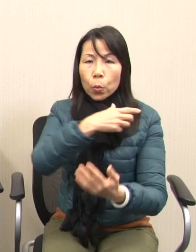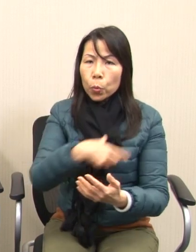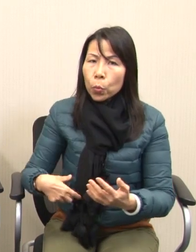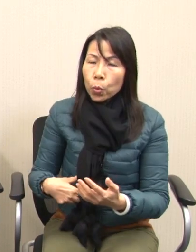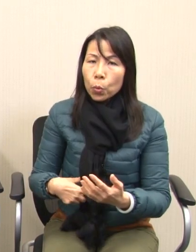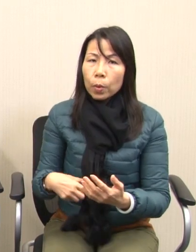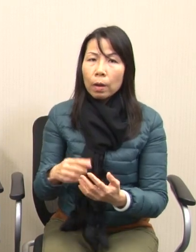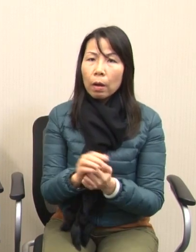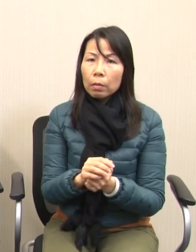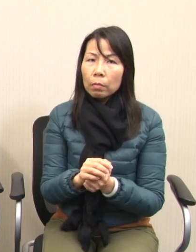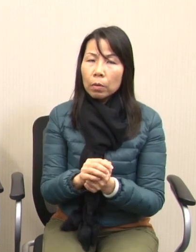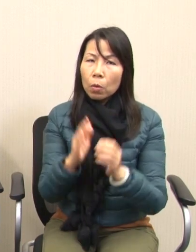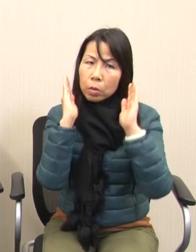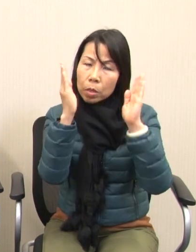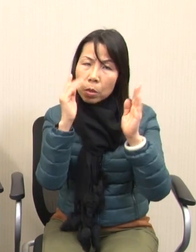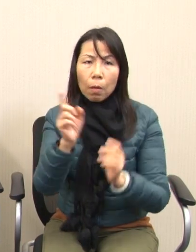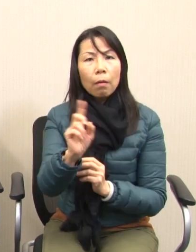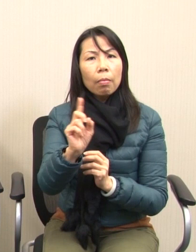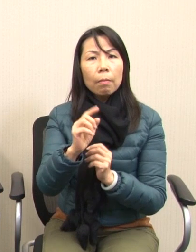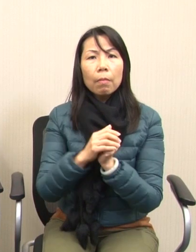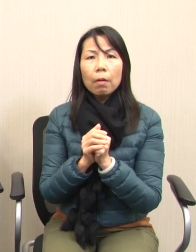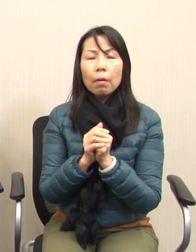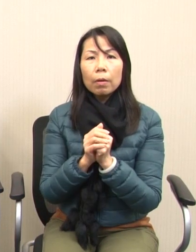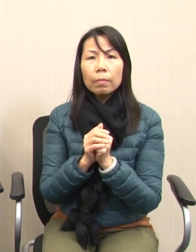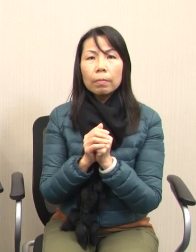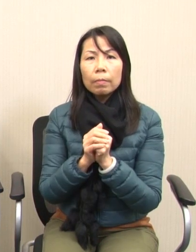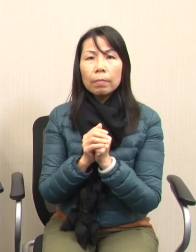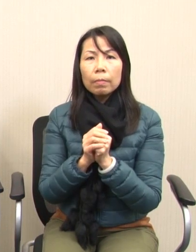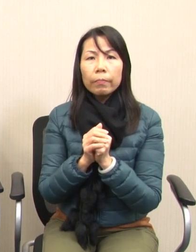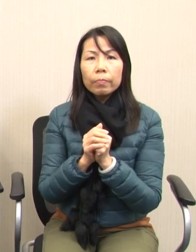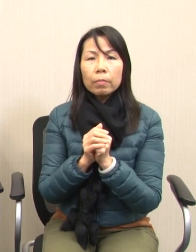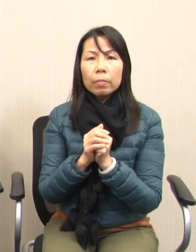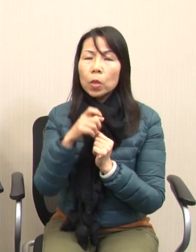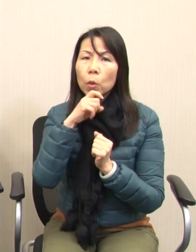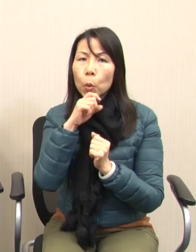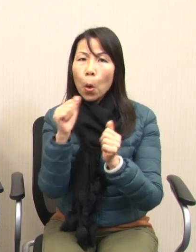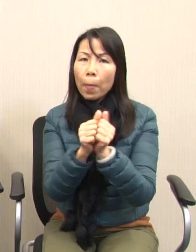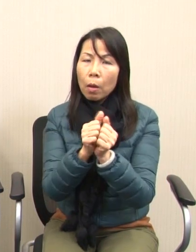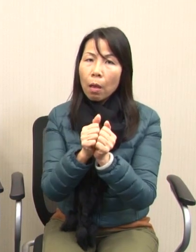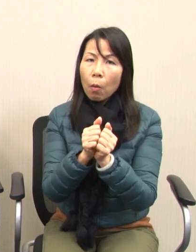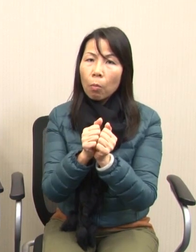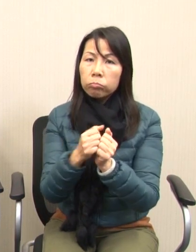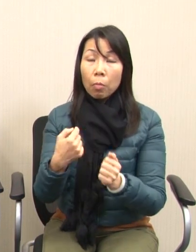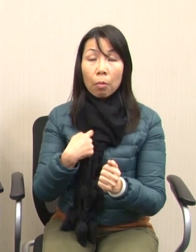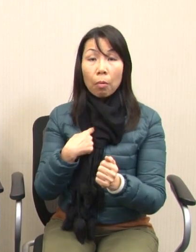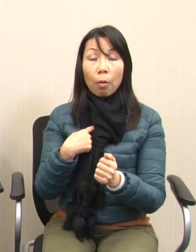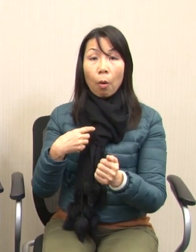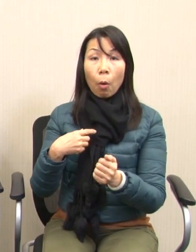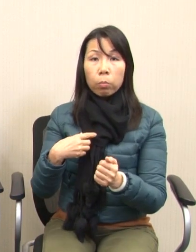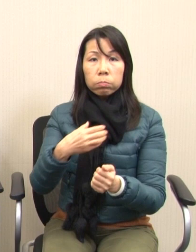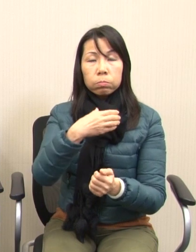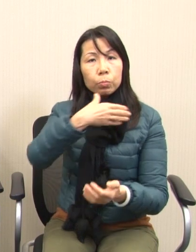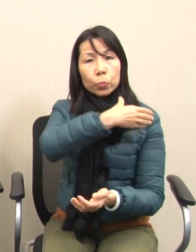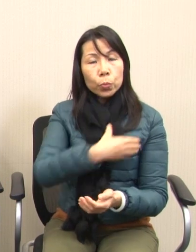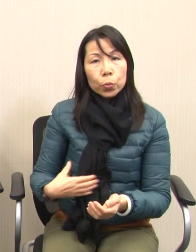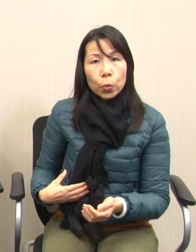竟佢成個取態會係點咧？即係嗱，當然有啲朋友覺得我既然係選過高教界，我都係輸